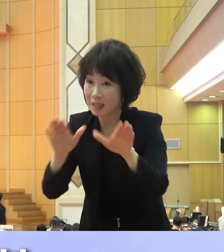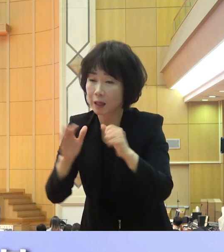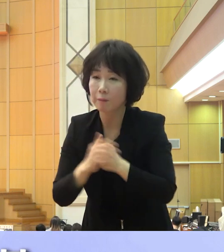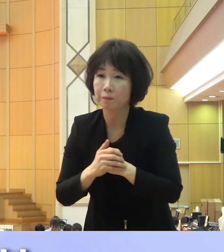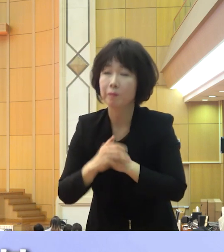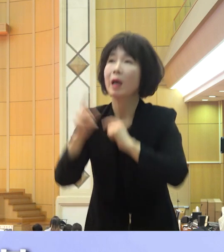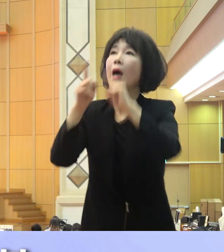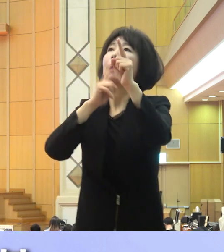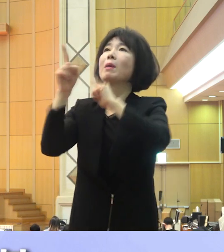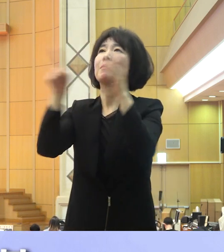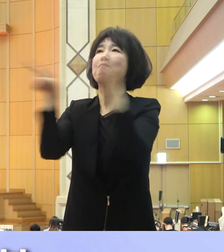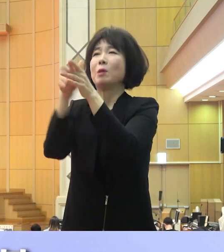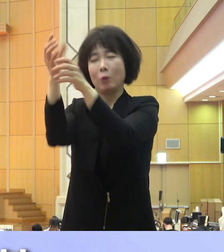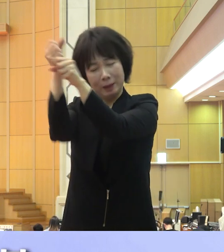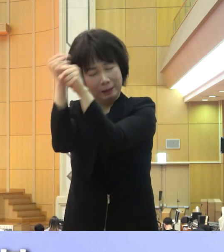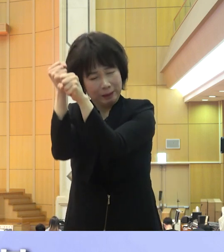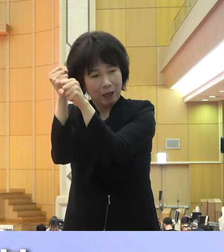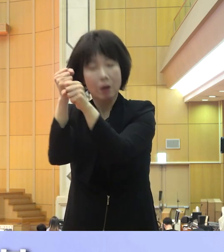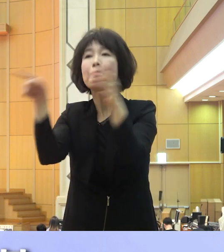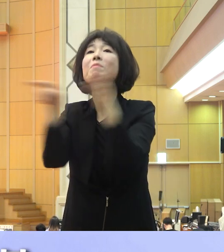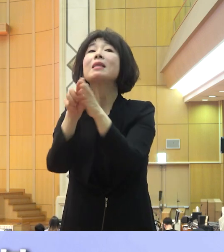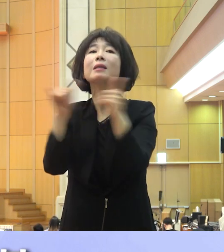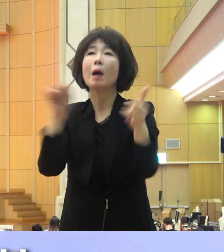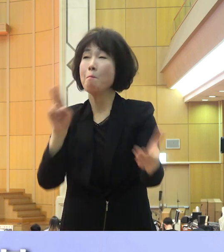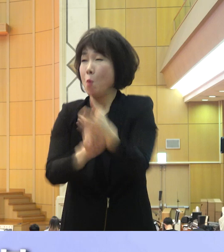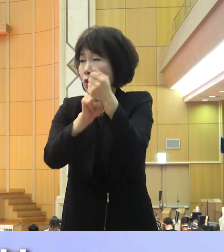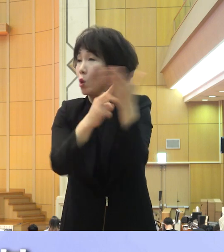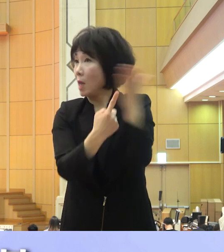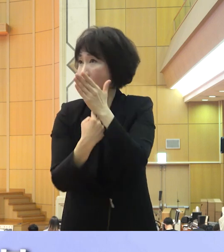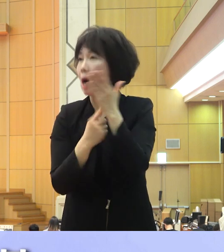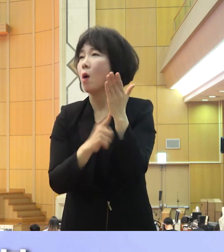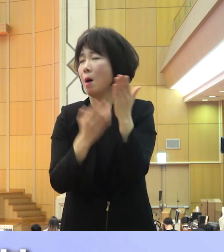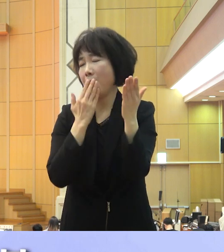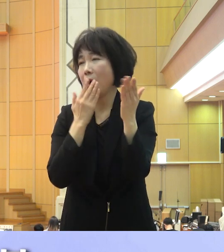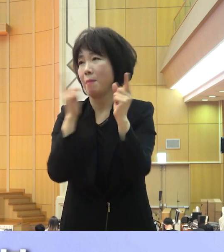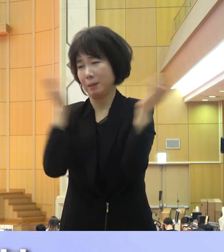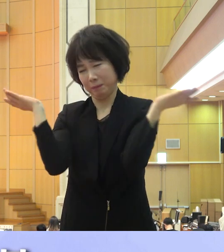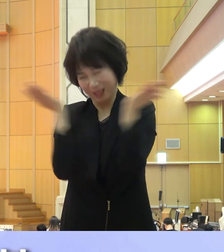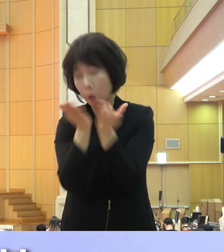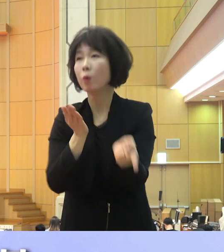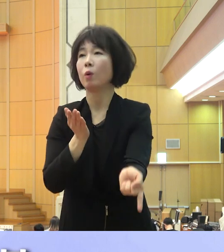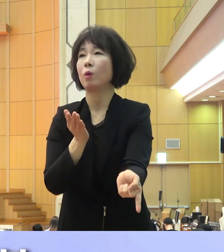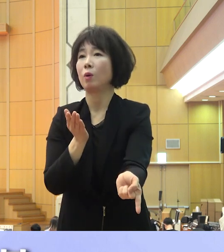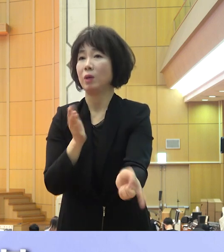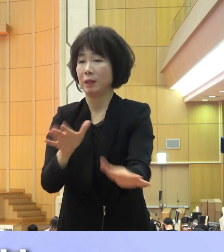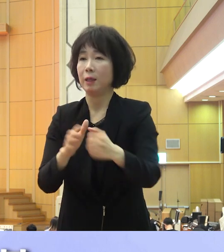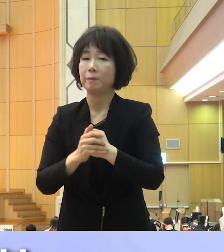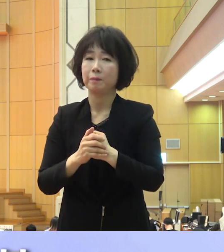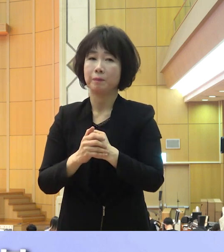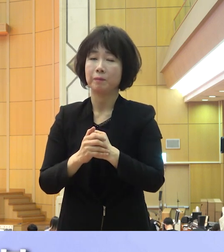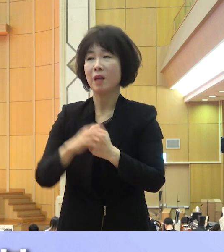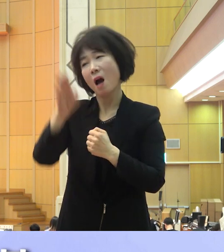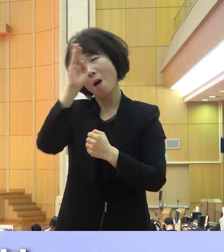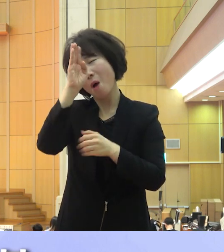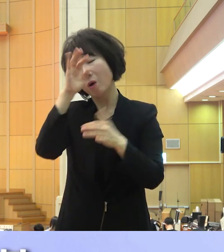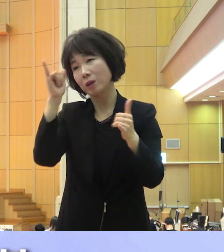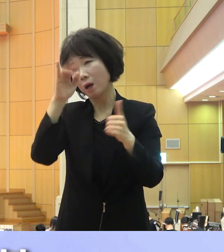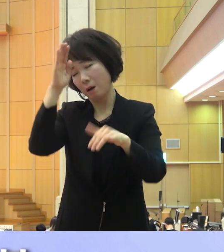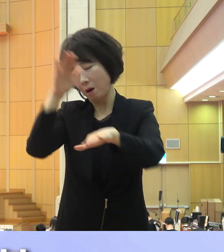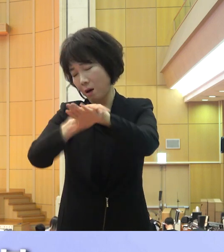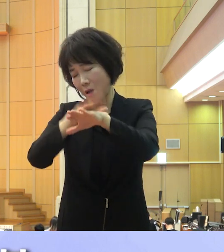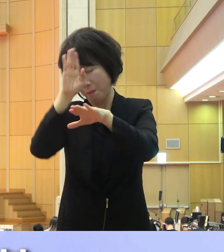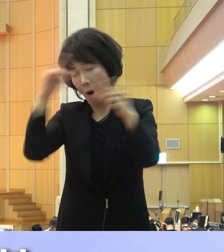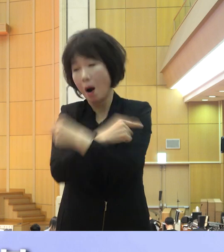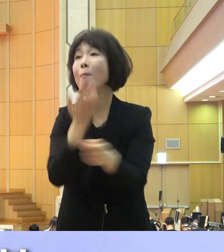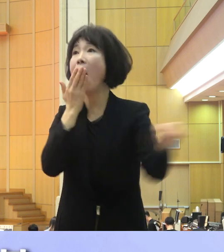이제 말씀에 의지하고 믿는 자들에게 표적이 따른다라고 하는 말씀에 따라 병든 자에게 손을